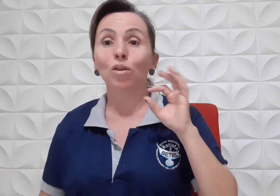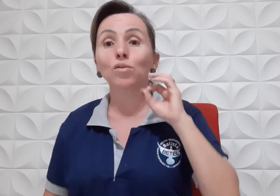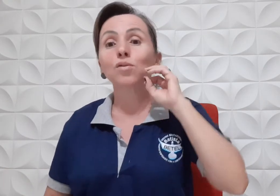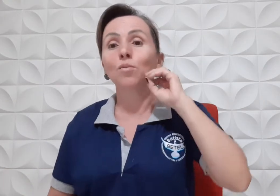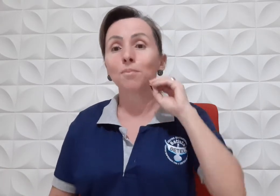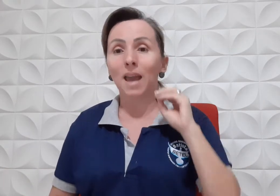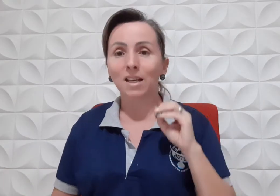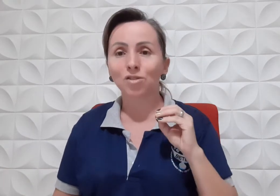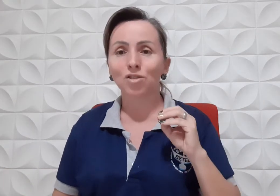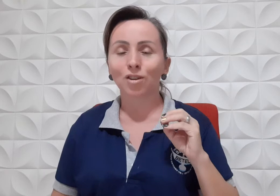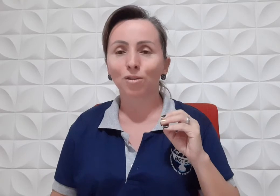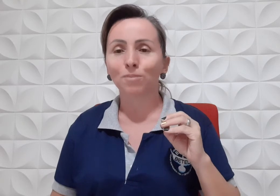trouxe o México.